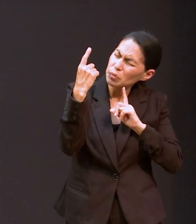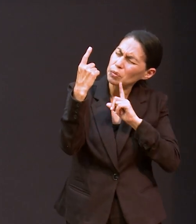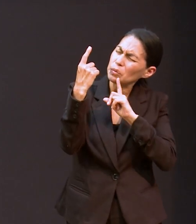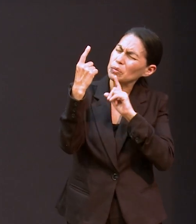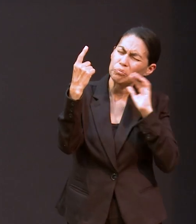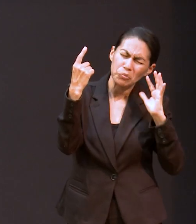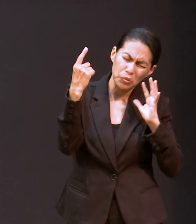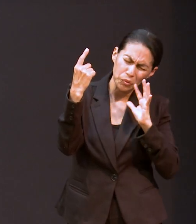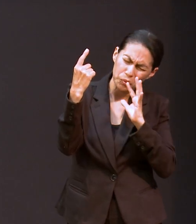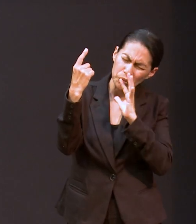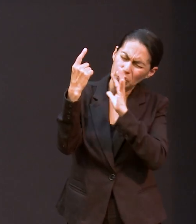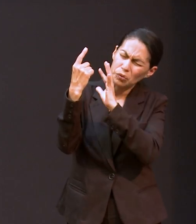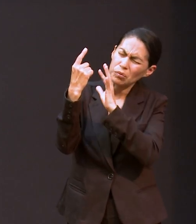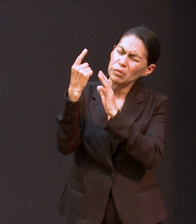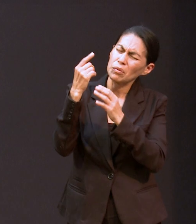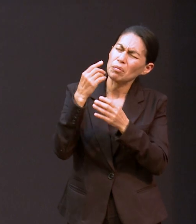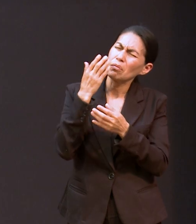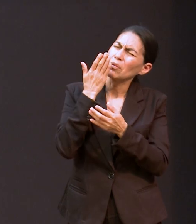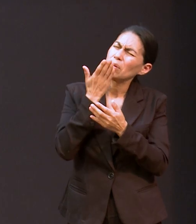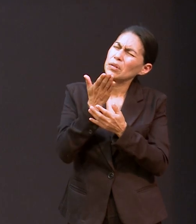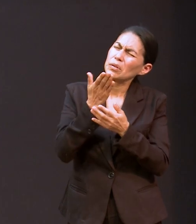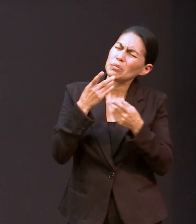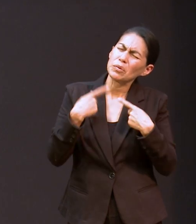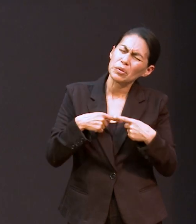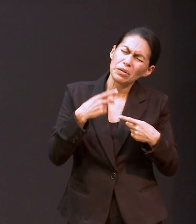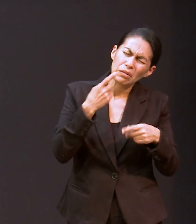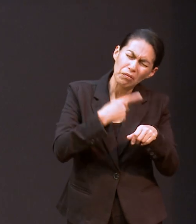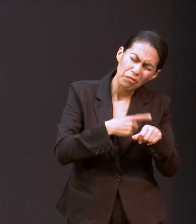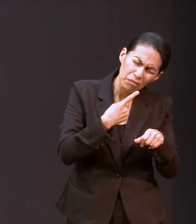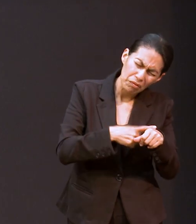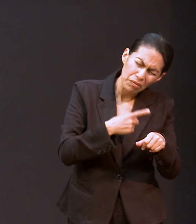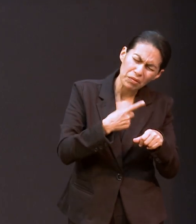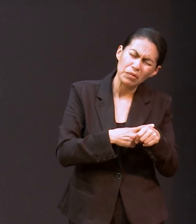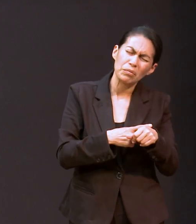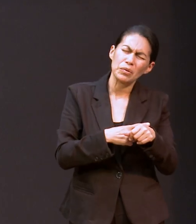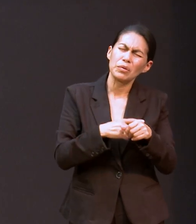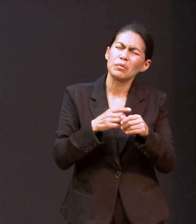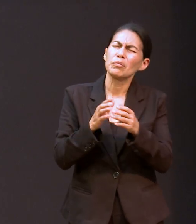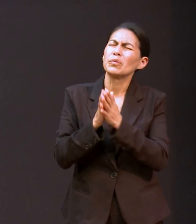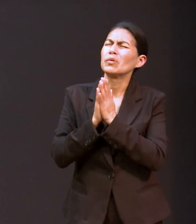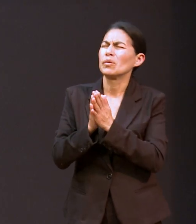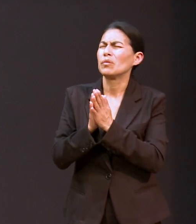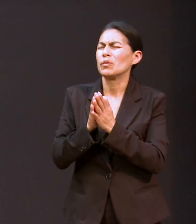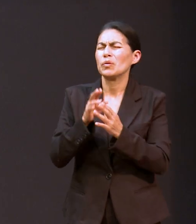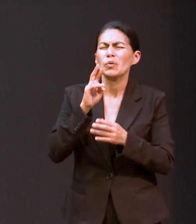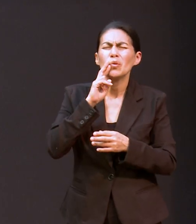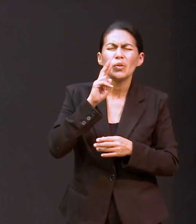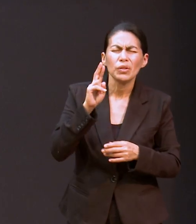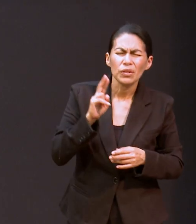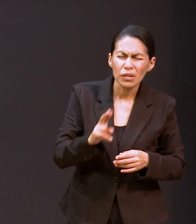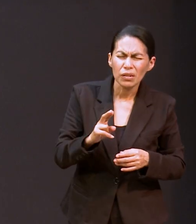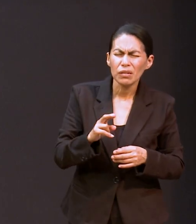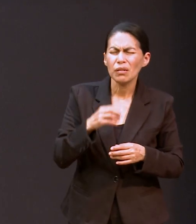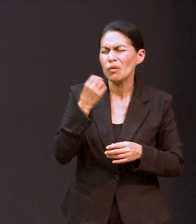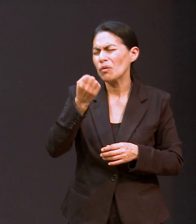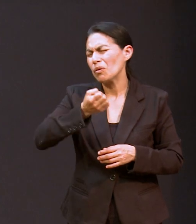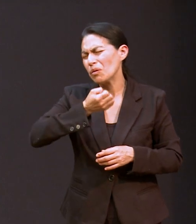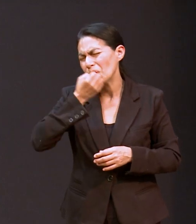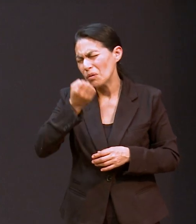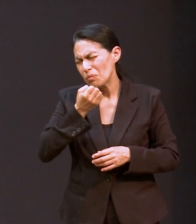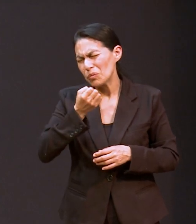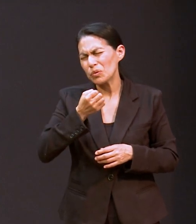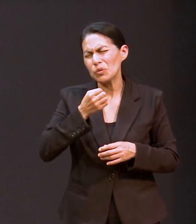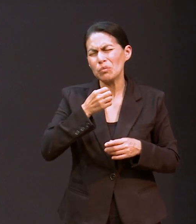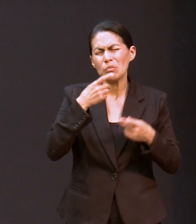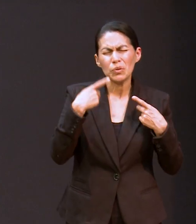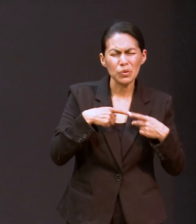peticiones padre te has escuchado que hay peticiones de personas que están enfermas estamos orando por Ucrania estamos